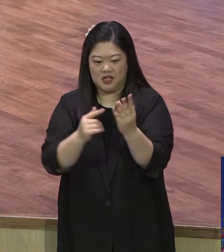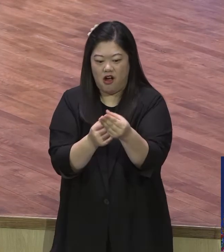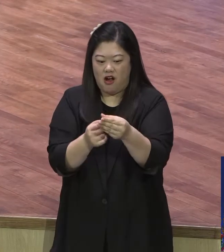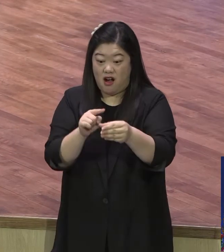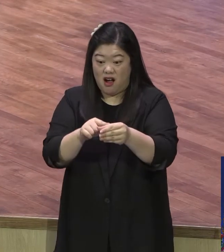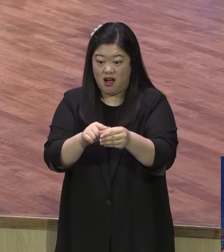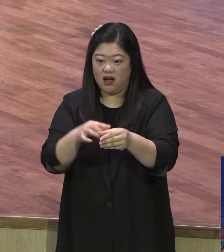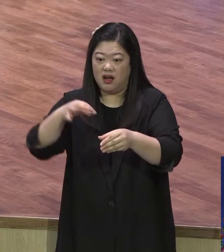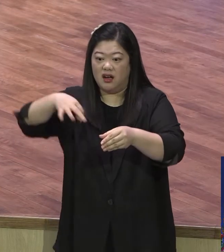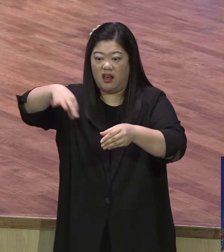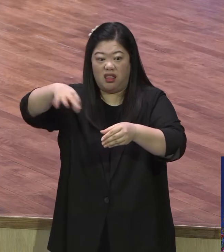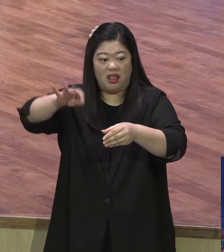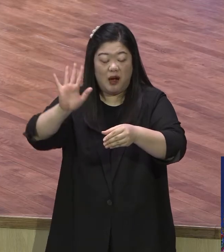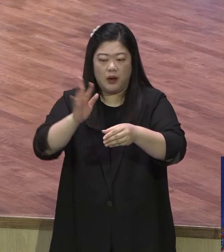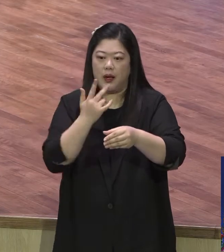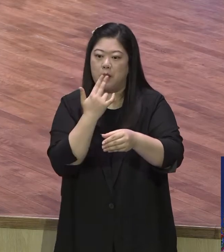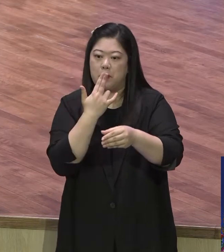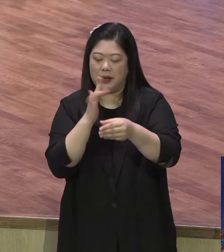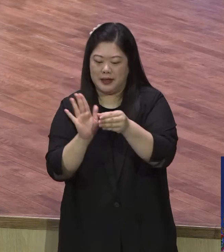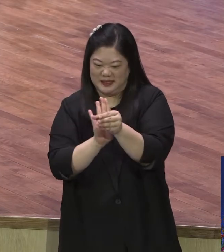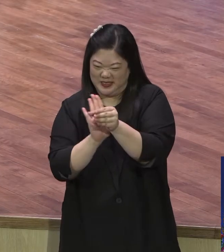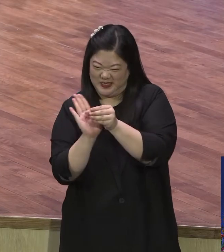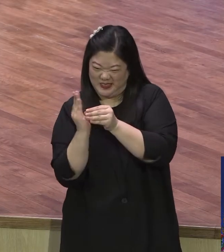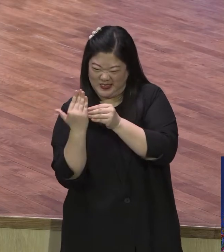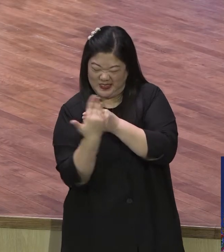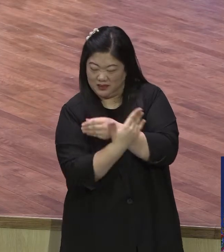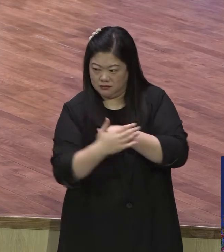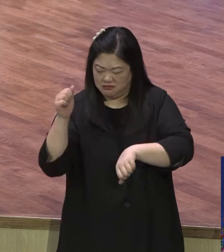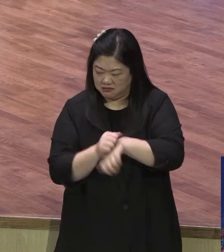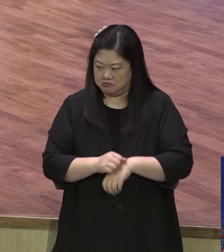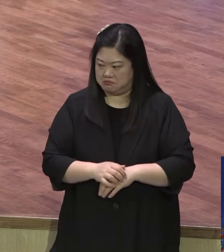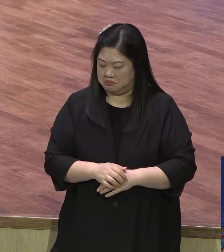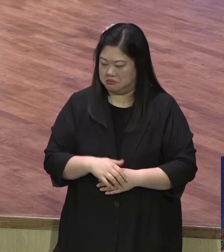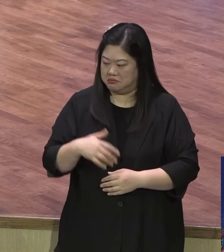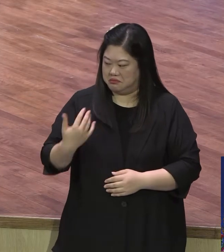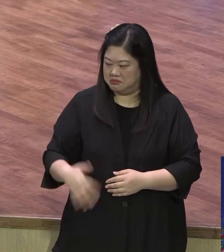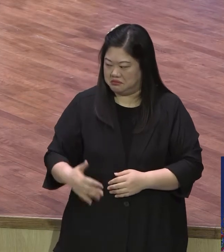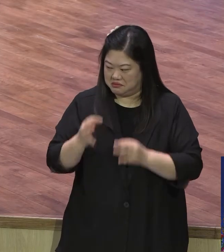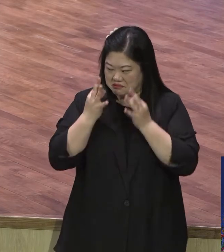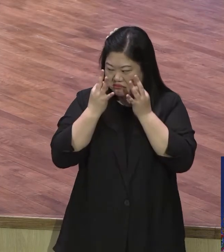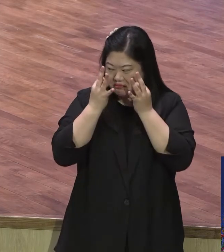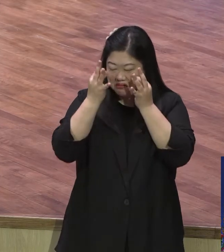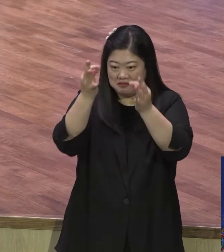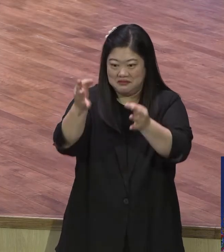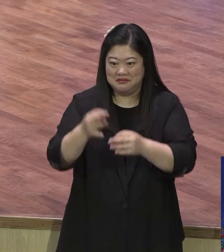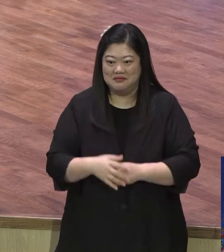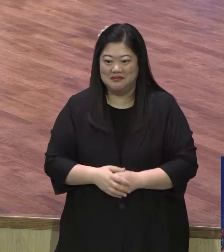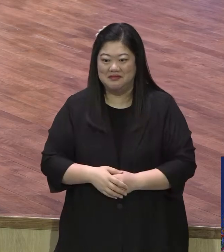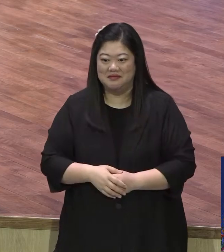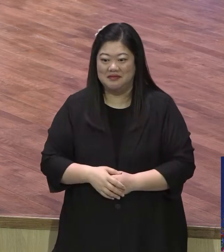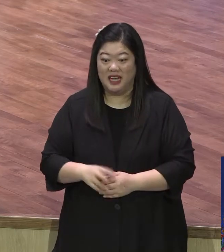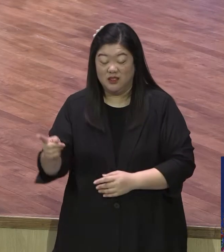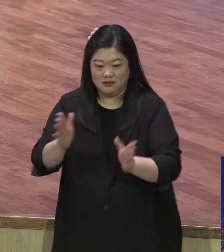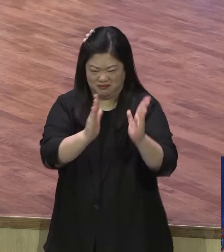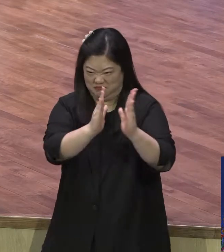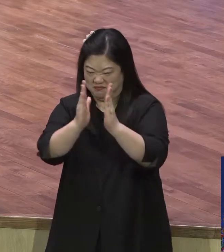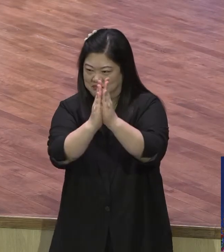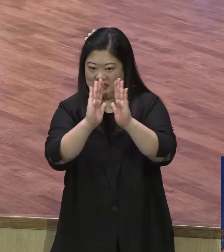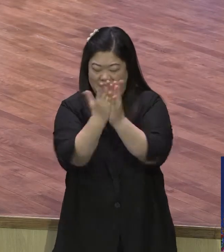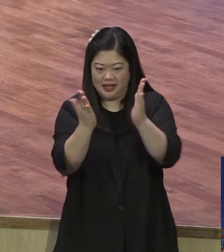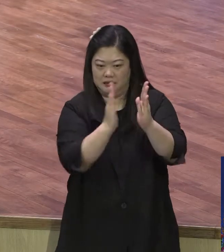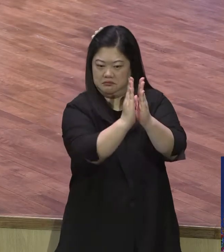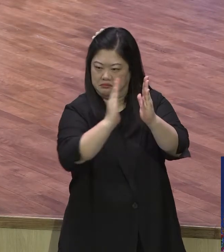지금도 저도 이게 저 이게 애들 밖에 나갈 때는 언제나 중요한 것을 참 해가지고 정리해가지고